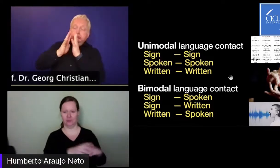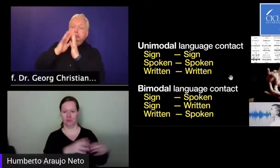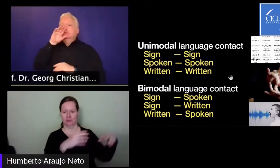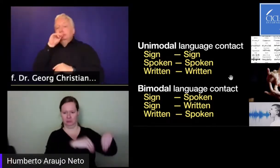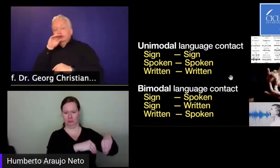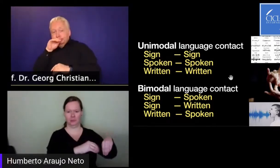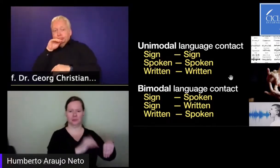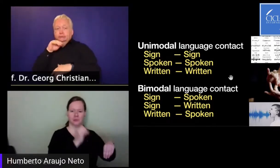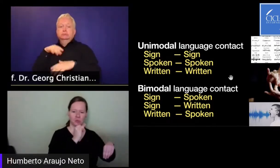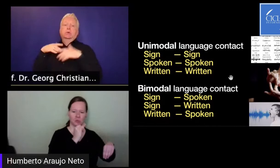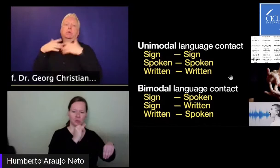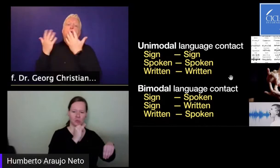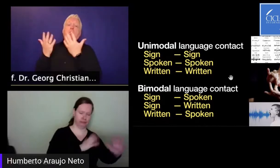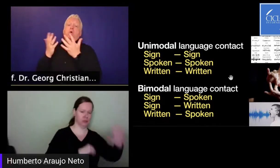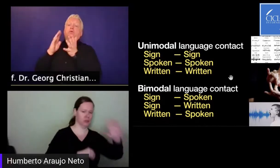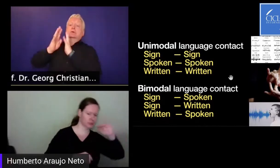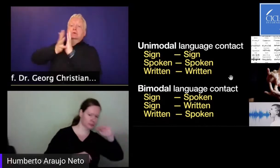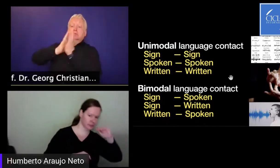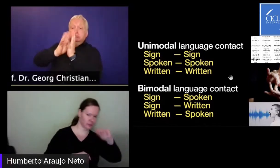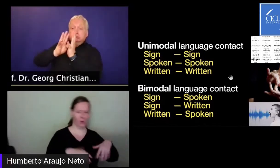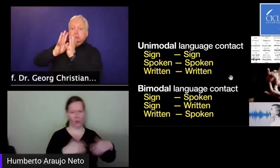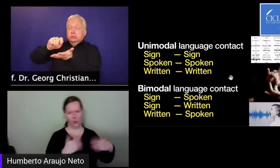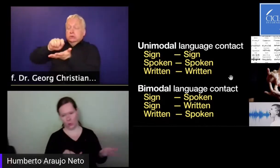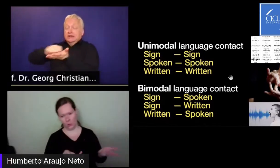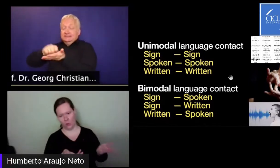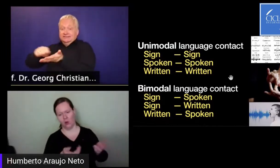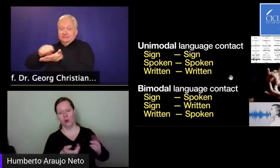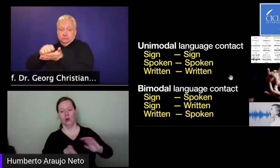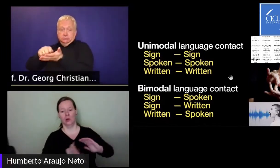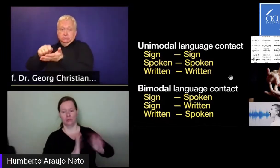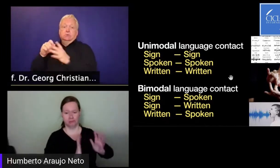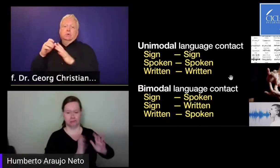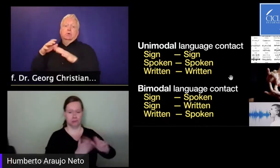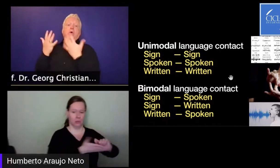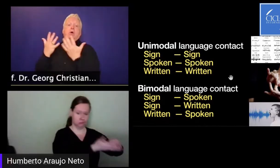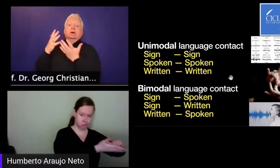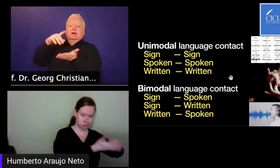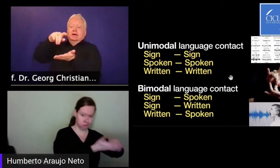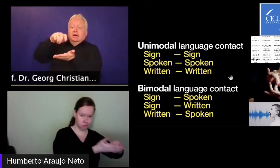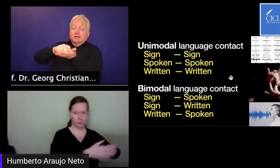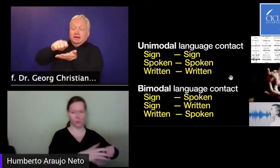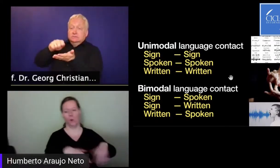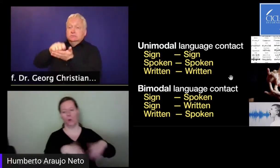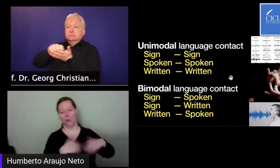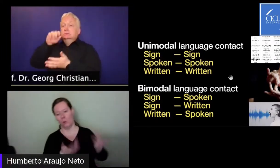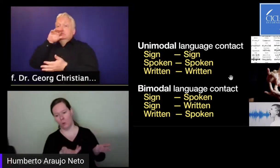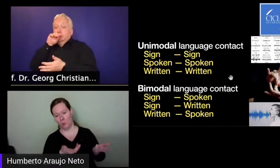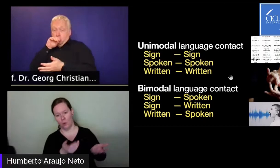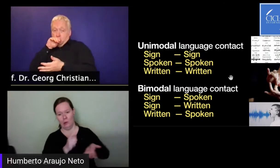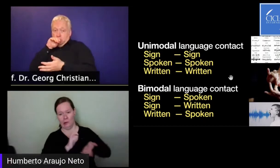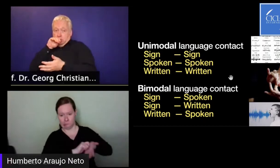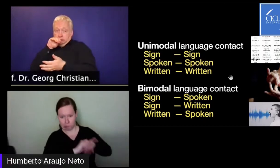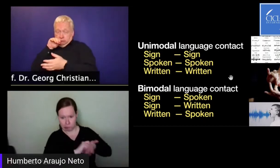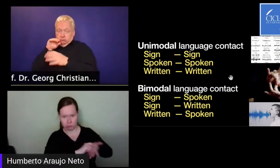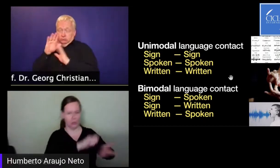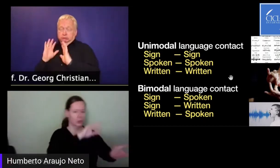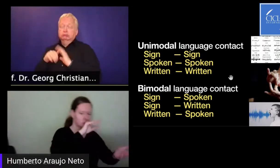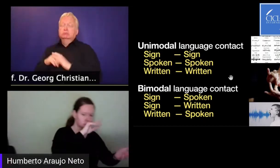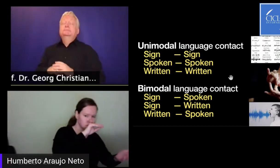modalidades distintas, né? E aí, nesse caso, você tem uma língua oral com uma língua de sinais, ou uma